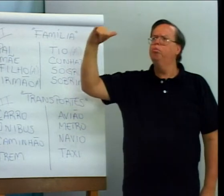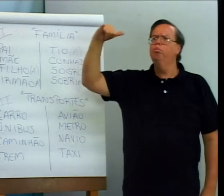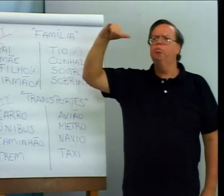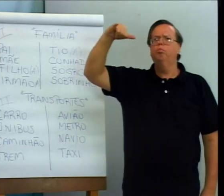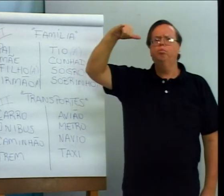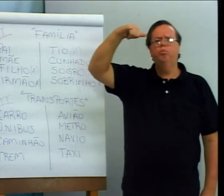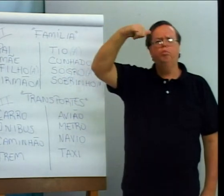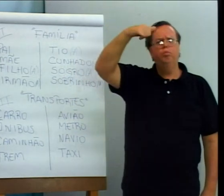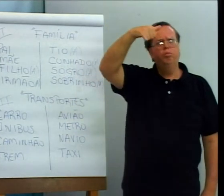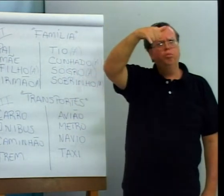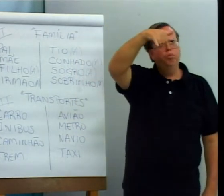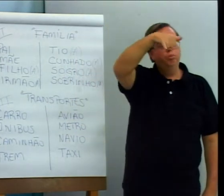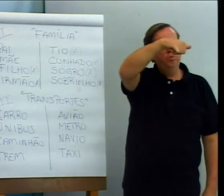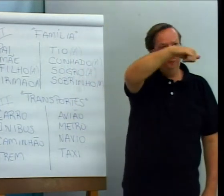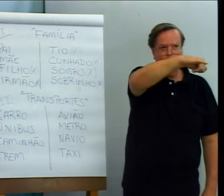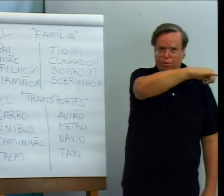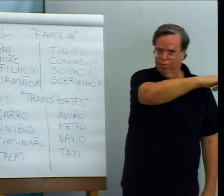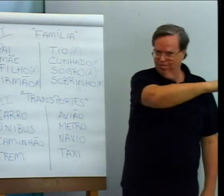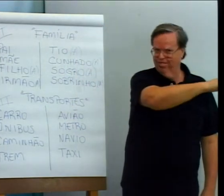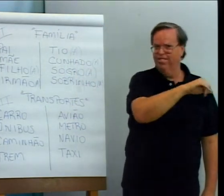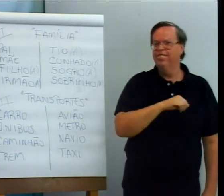Esse é o sinal de avião.